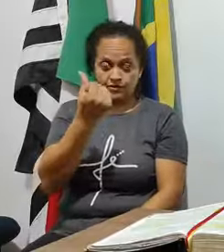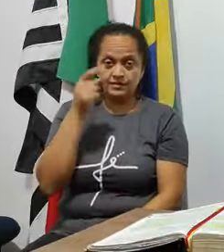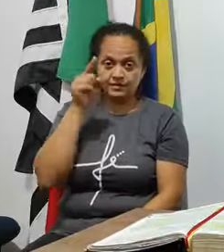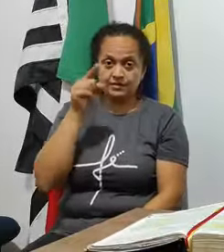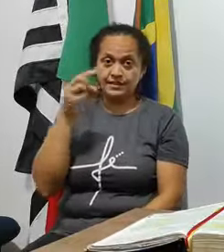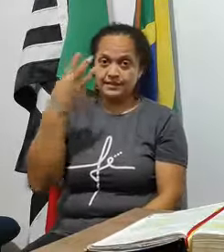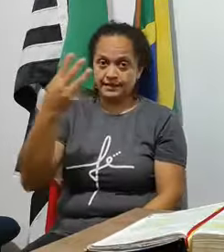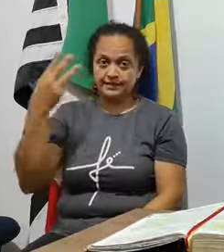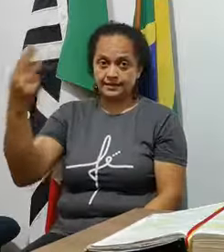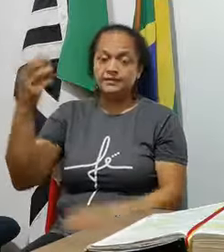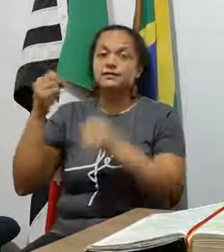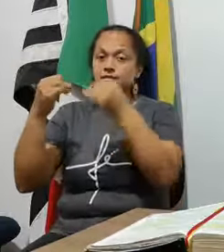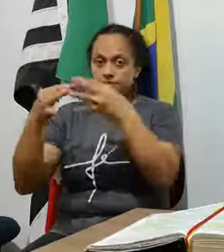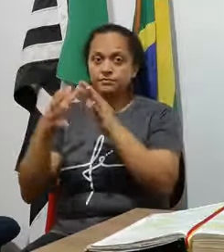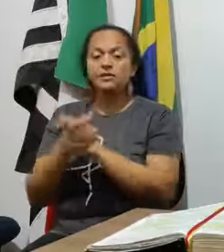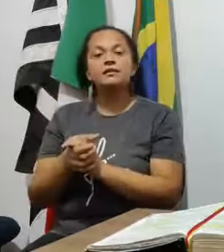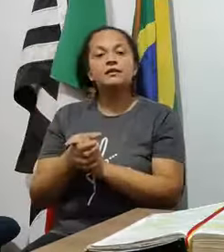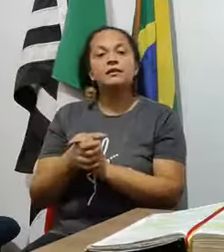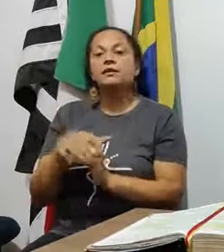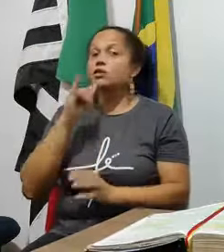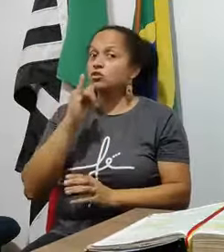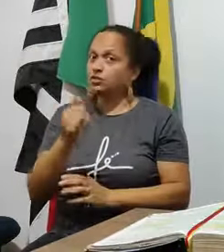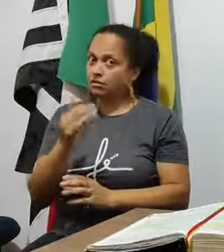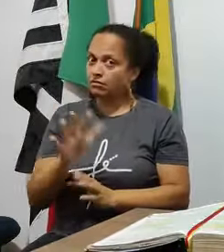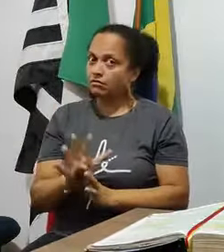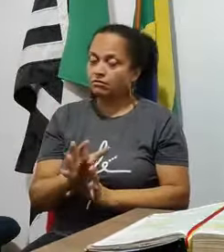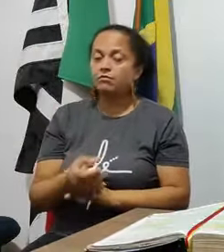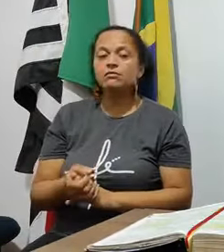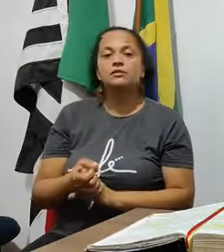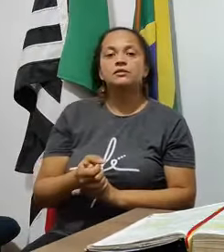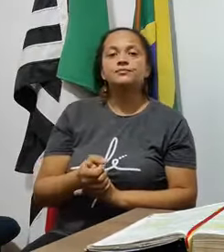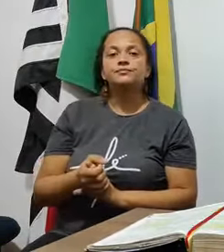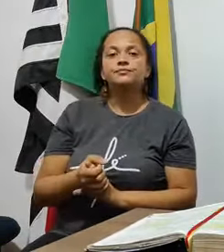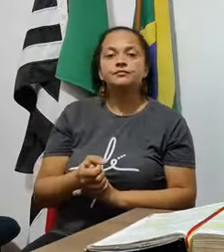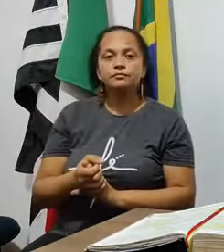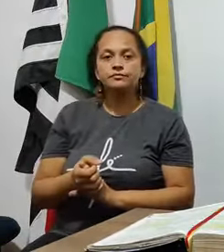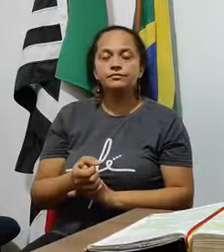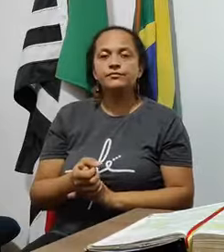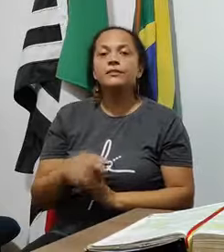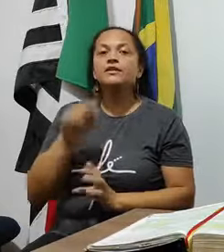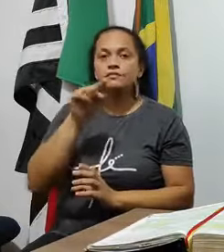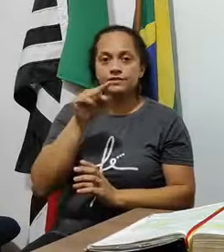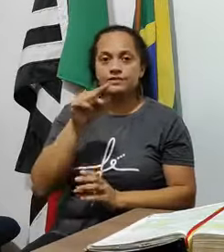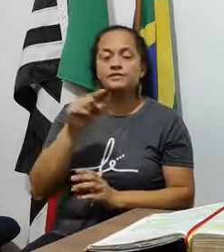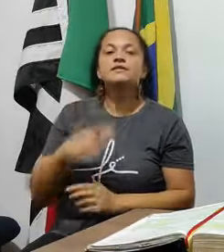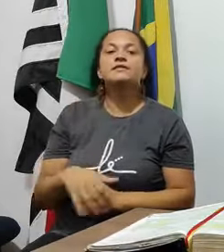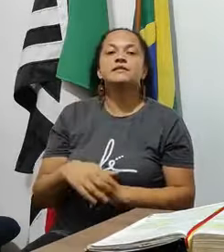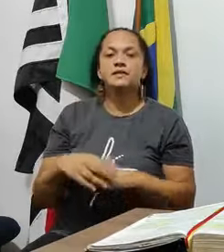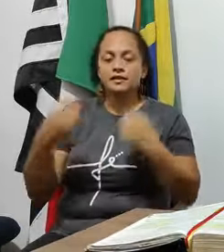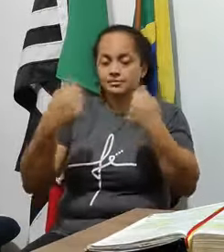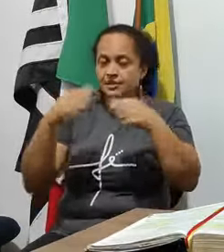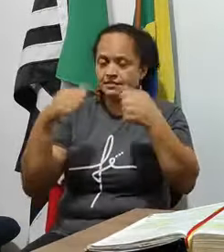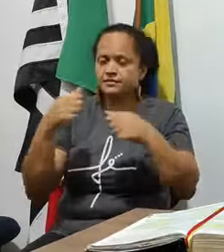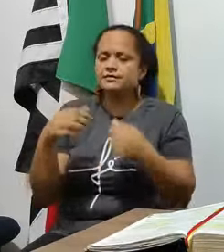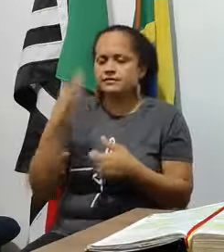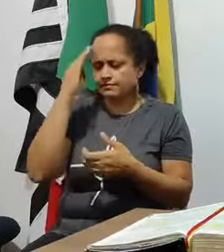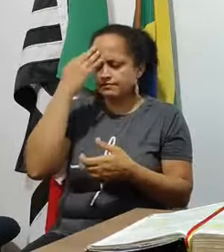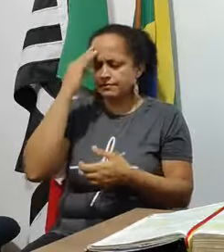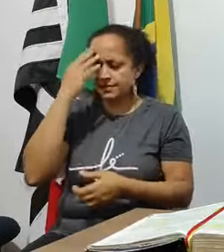16:33, ele diz, olha, tenho-vos dito isso para que em mim tenhais paz.